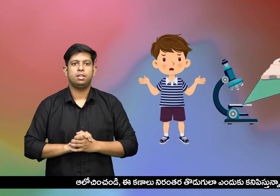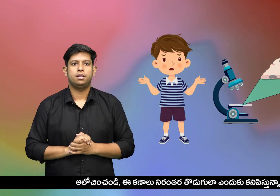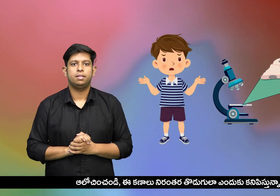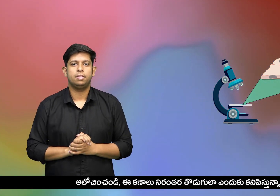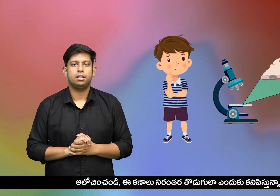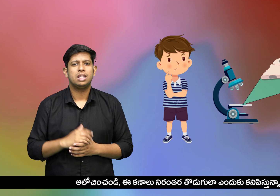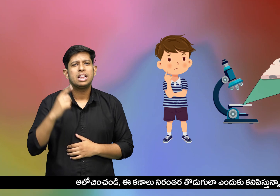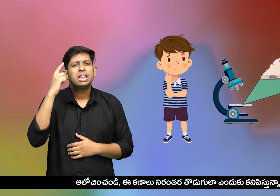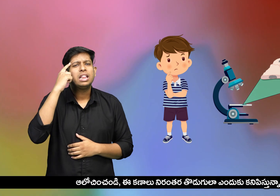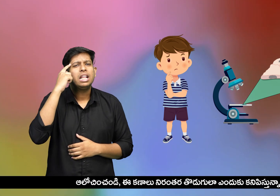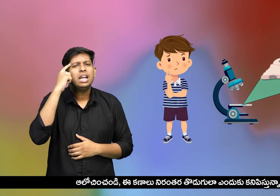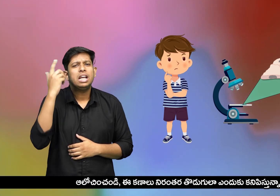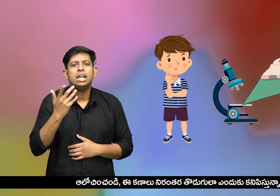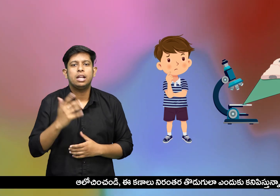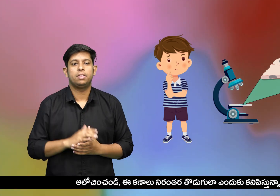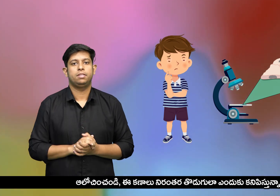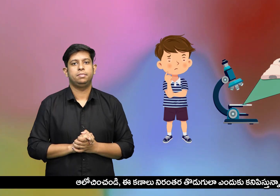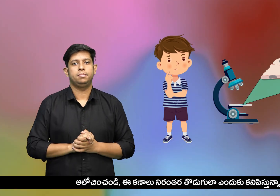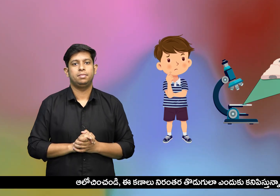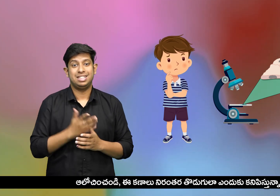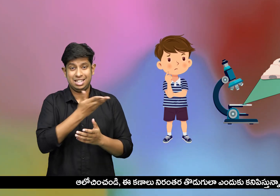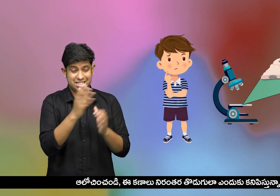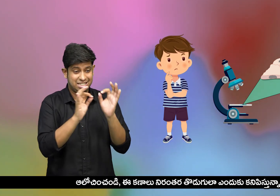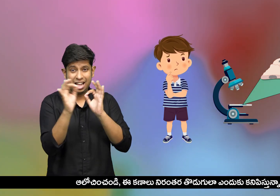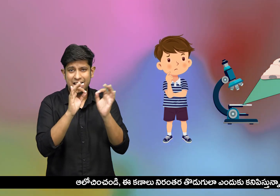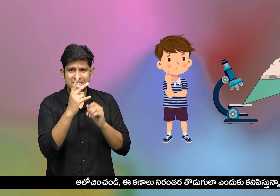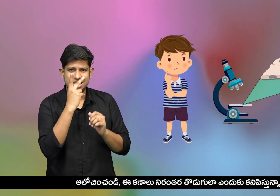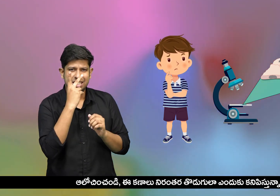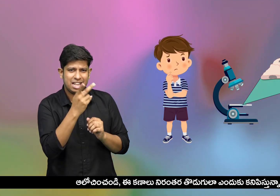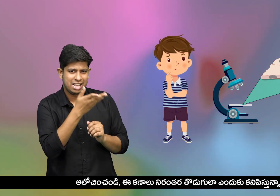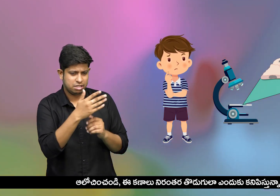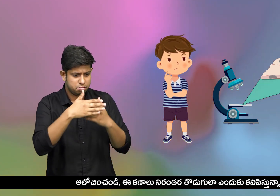ఆలోచించండి. ఈ కణాలు నిరంతర తొడుగులా ఎందుకు కనిపిస్తాయి?